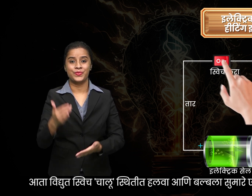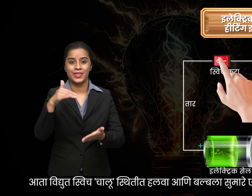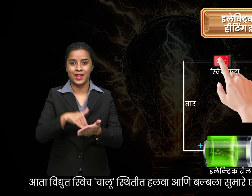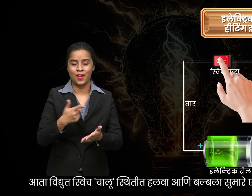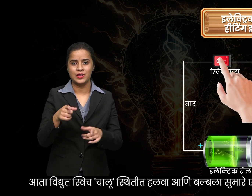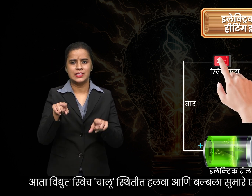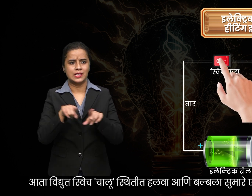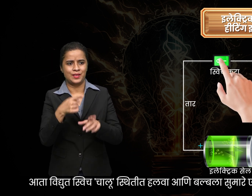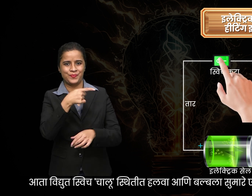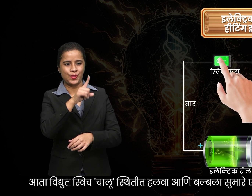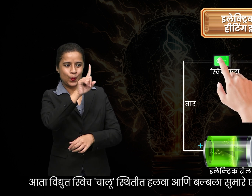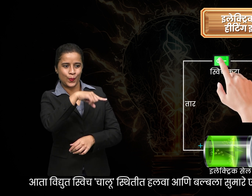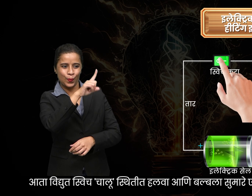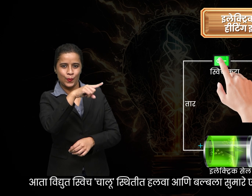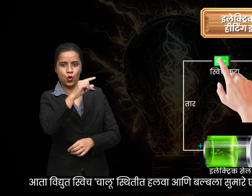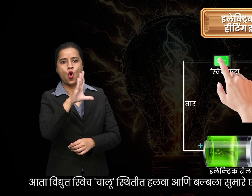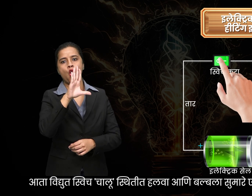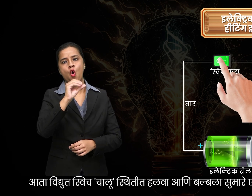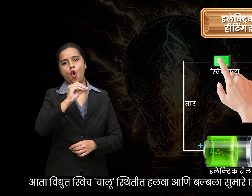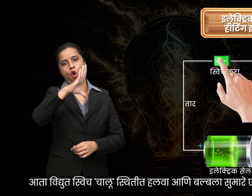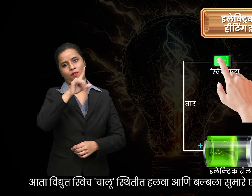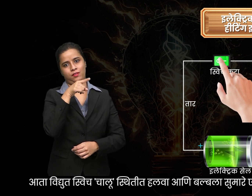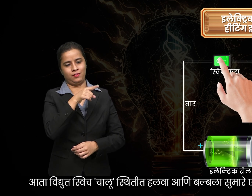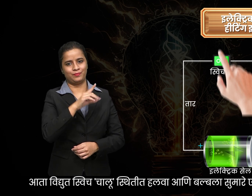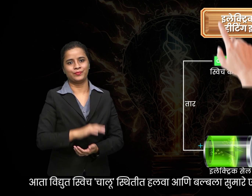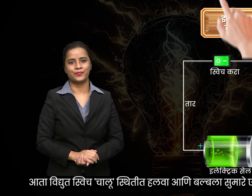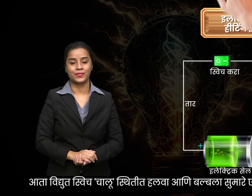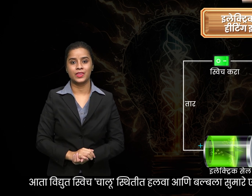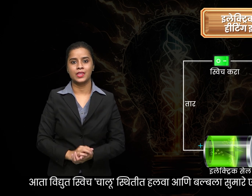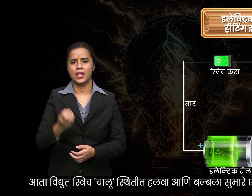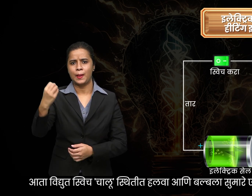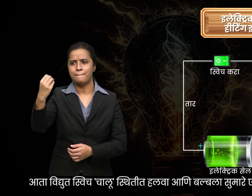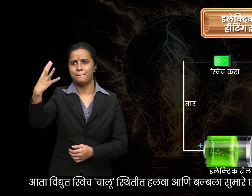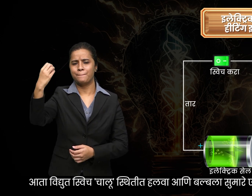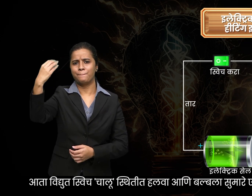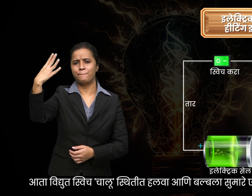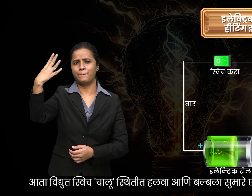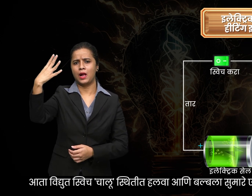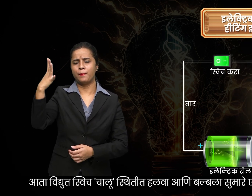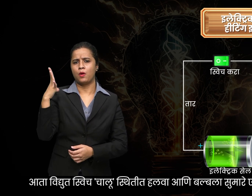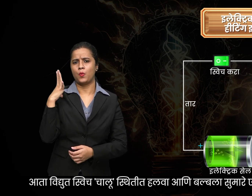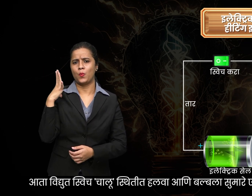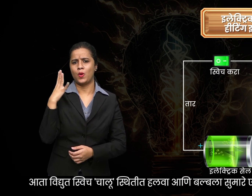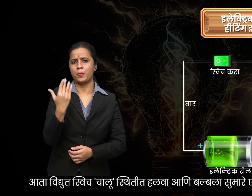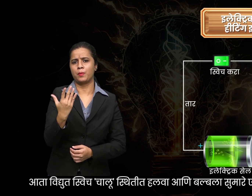आता विद्युत स्विच चालू स्थितीत हलवा आणि बल्बला सुमारे 1 मिनिट चमकू द्या.